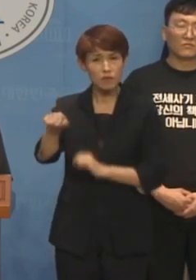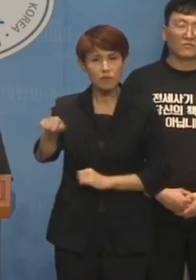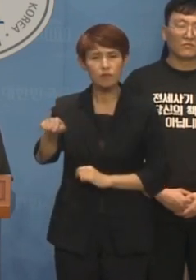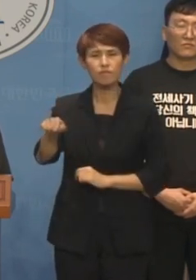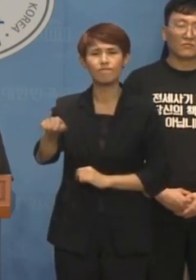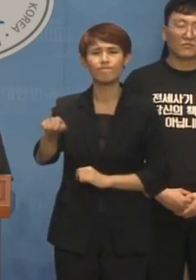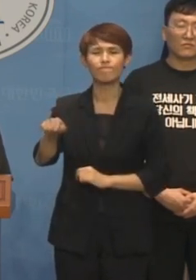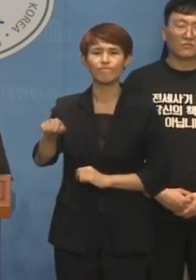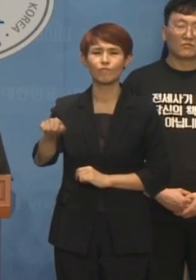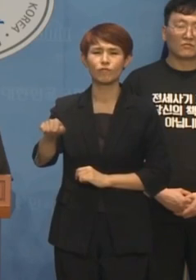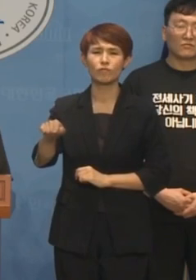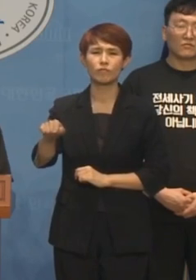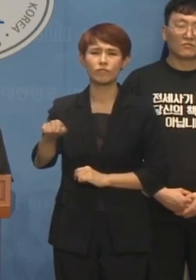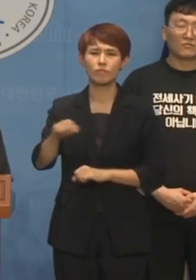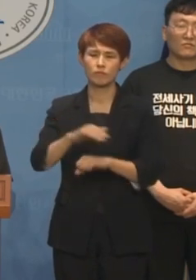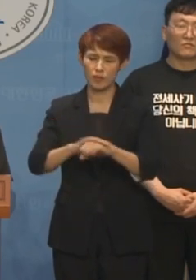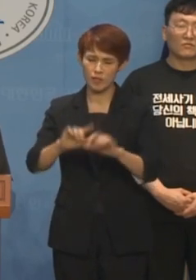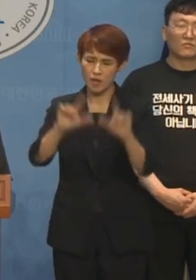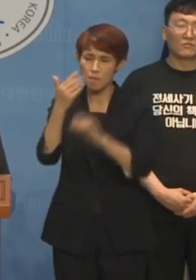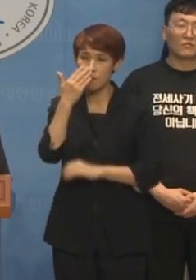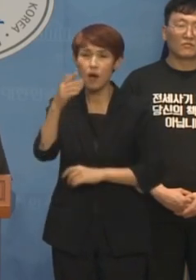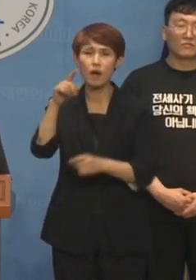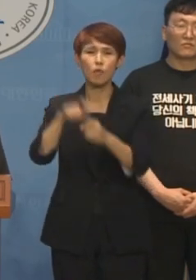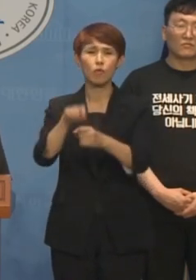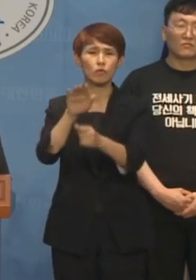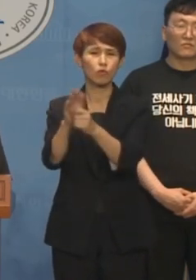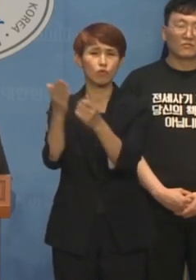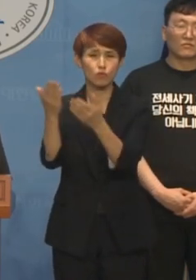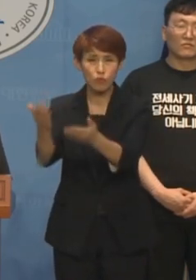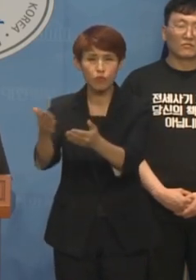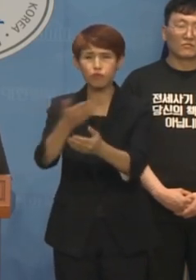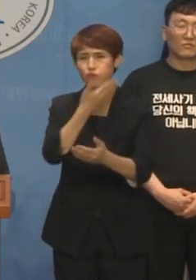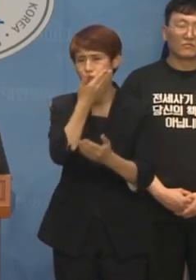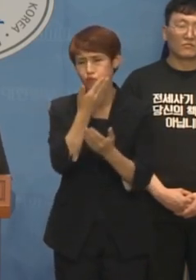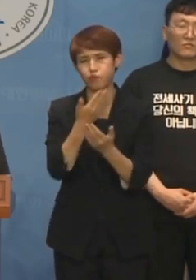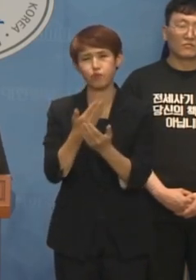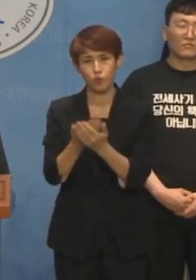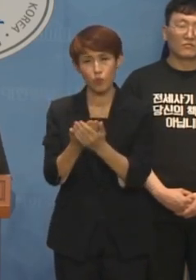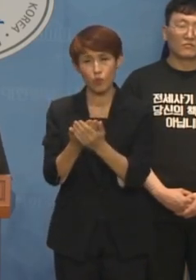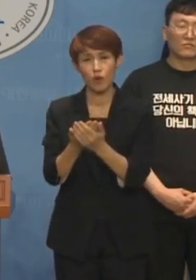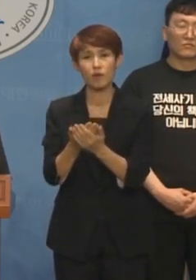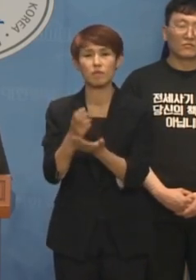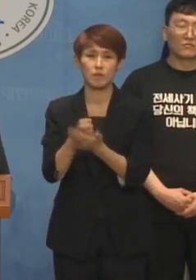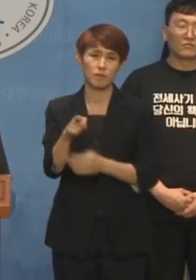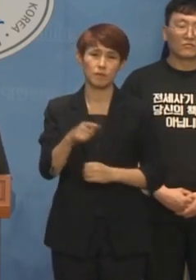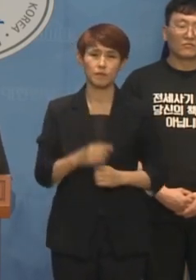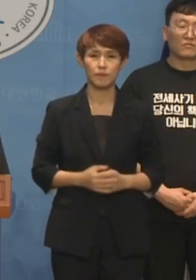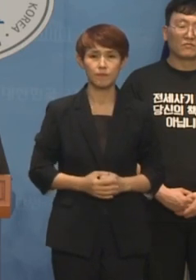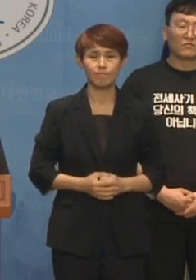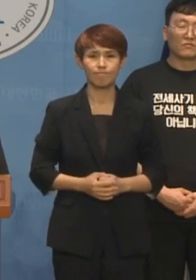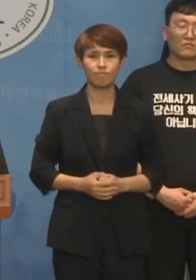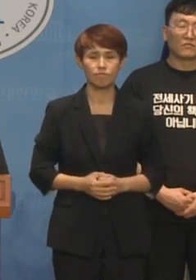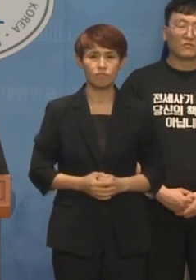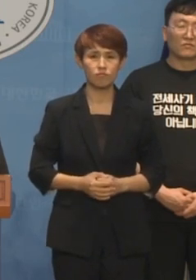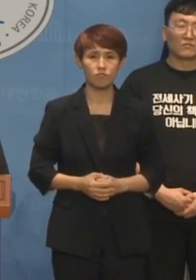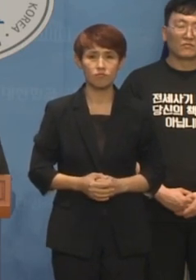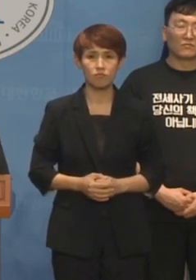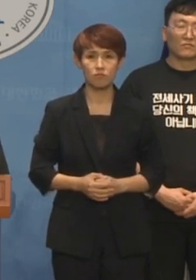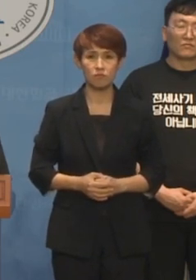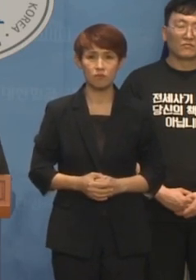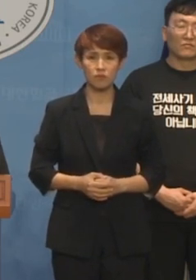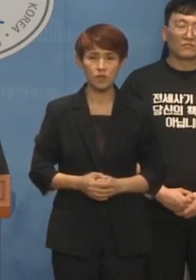삶을 영위할 수 있도록 해주는데 큰 의미가 있는 제도입니다. 그런데 이것을